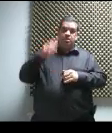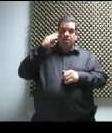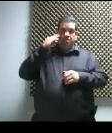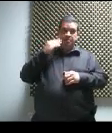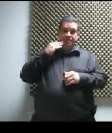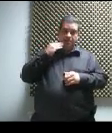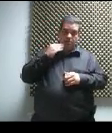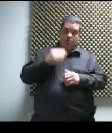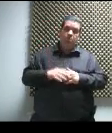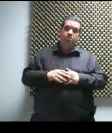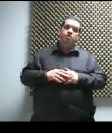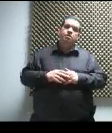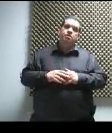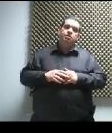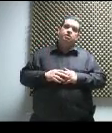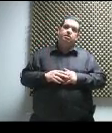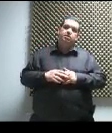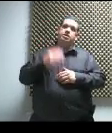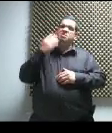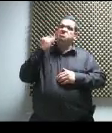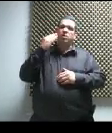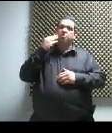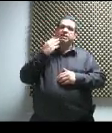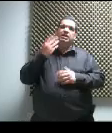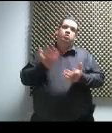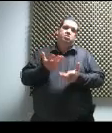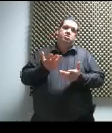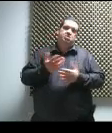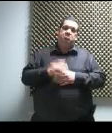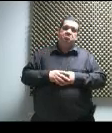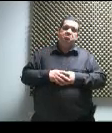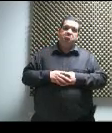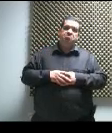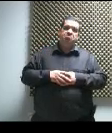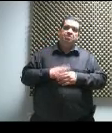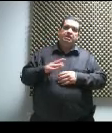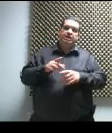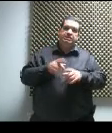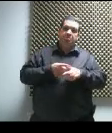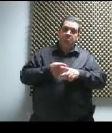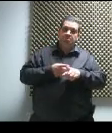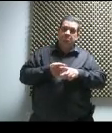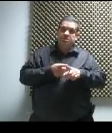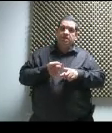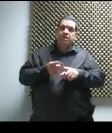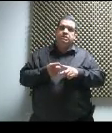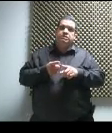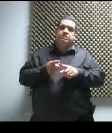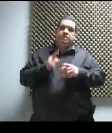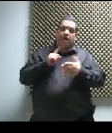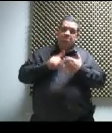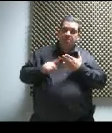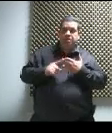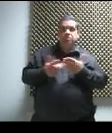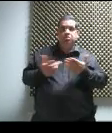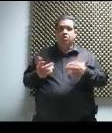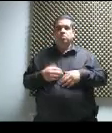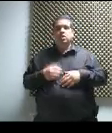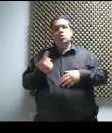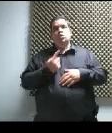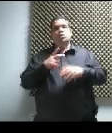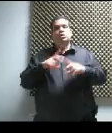de Geología. Correcto. Allá en Mayagüez. ¿Y por qué en Mayagüez? Por la situación de que allá se especializan en... Bueno, porque es el único